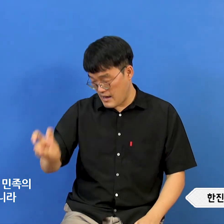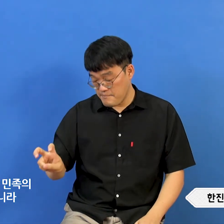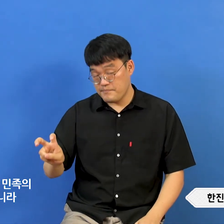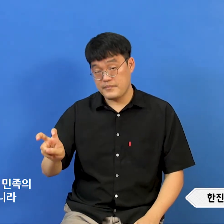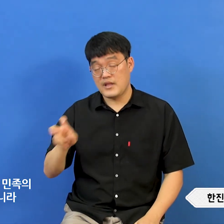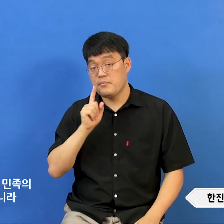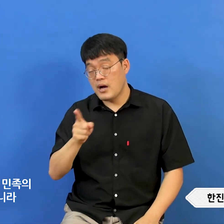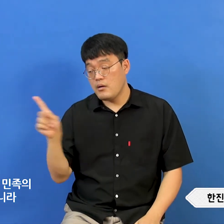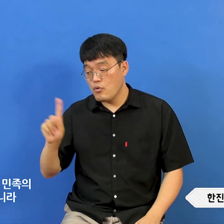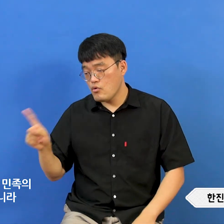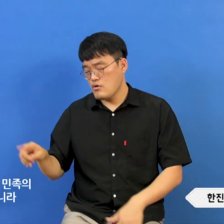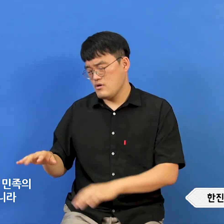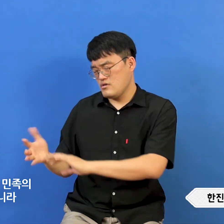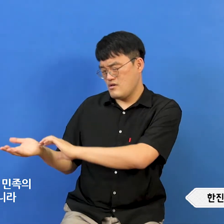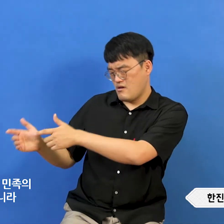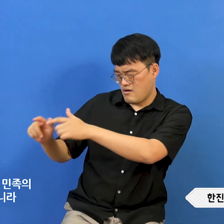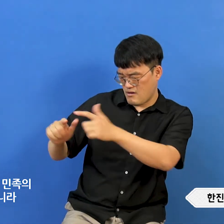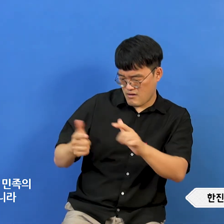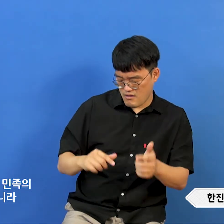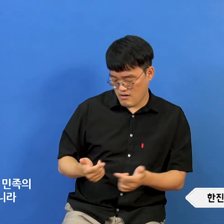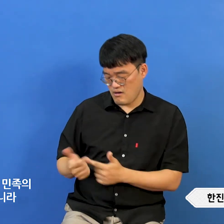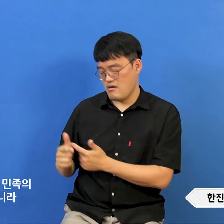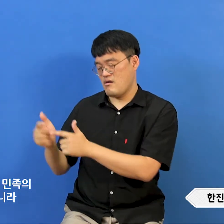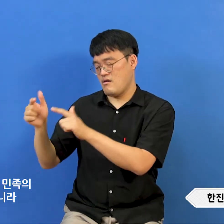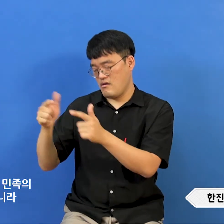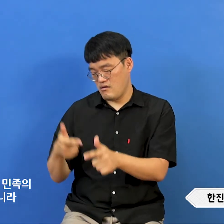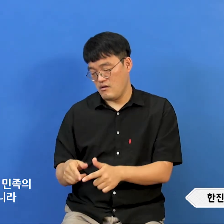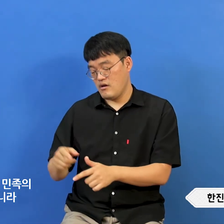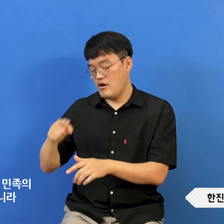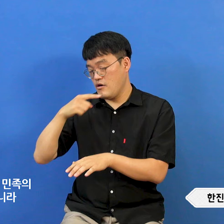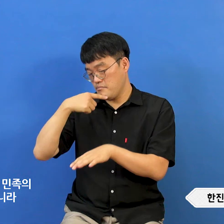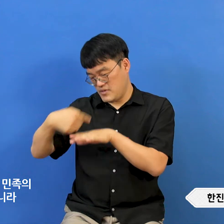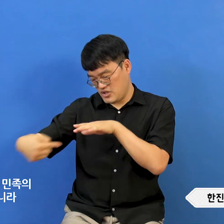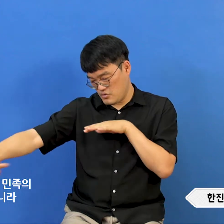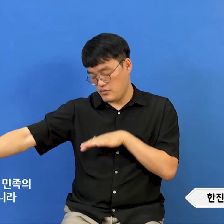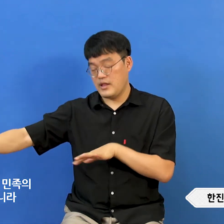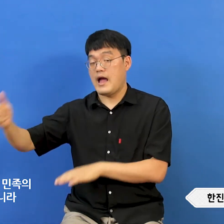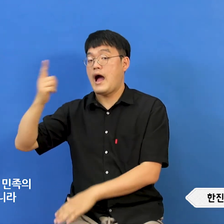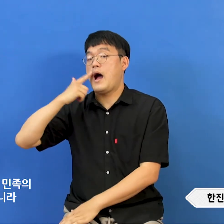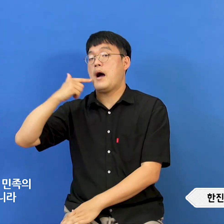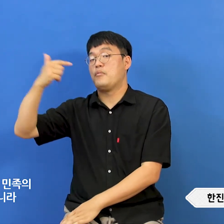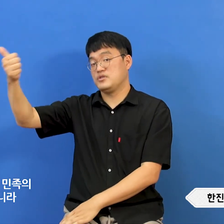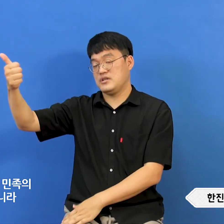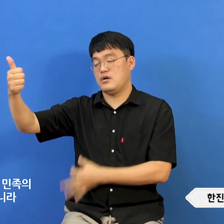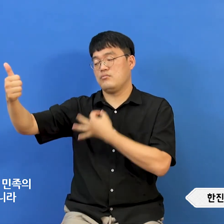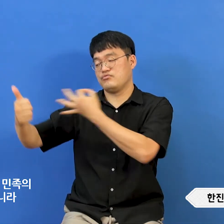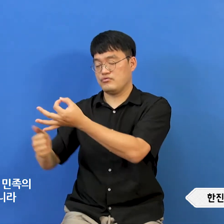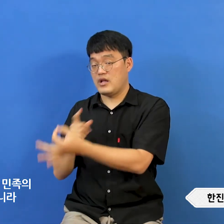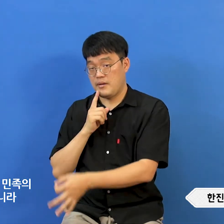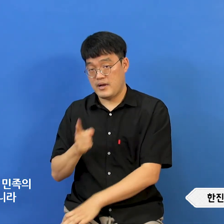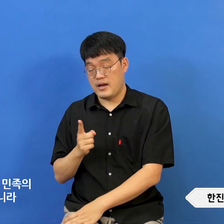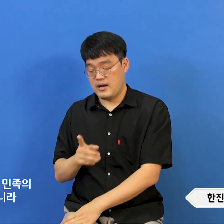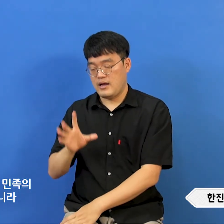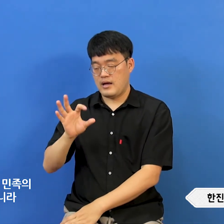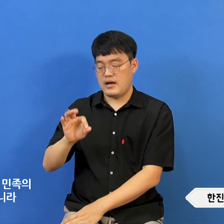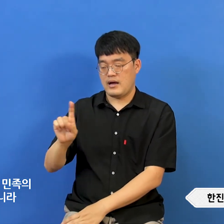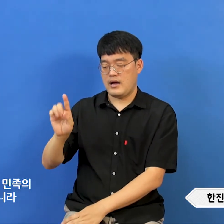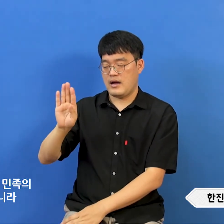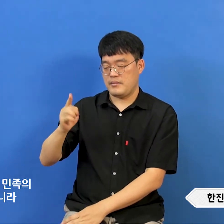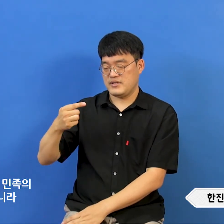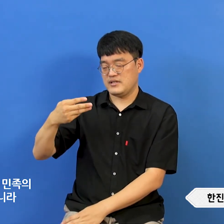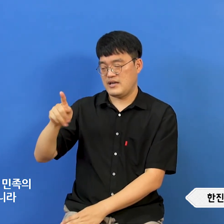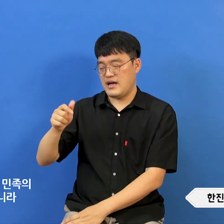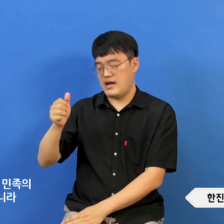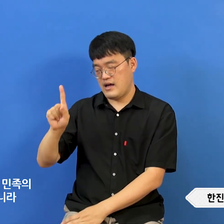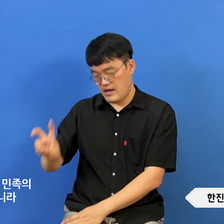함이니라. 아브람은 높은 아버지라는 뜻입니다. 아브라함은 많은 민족의